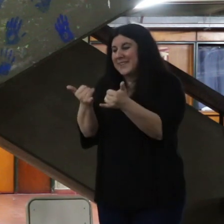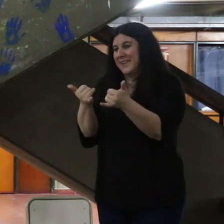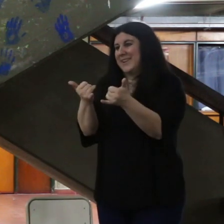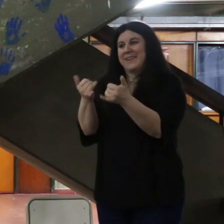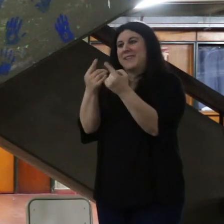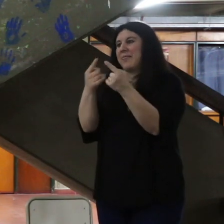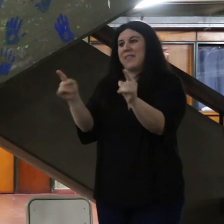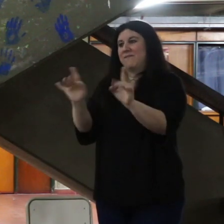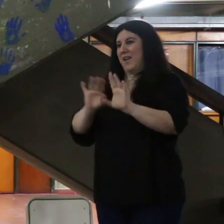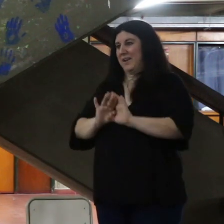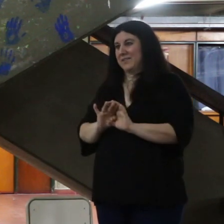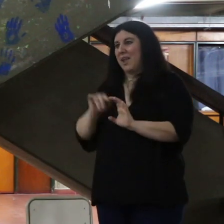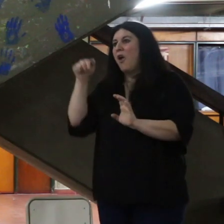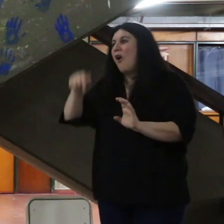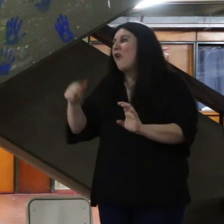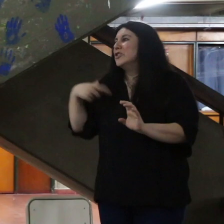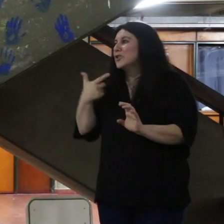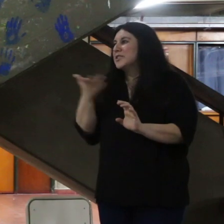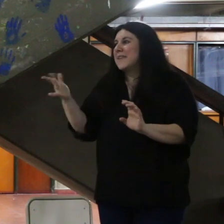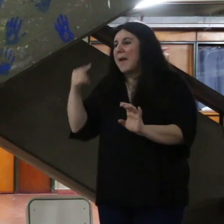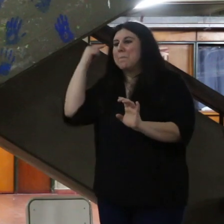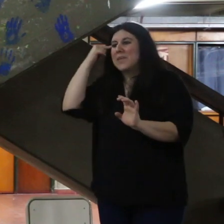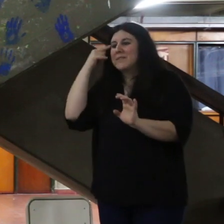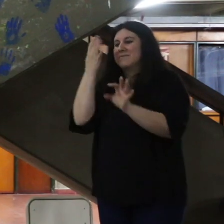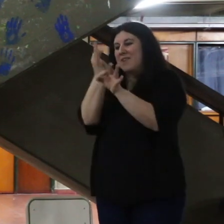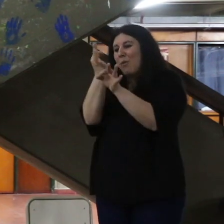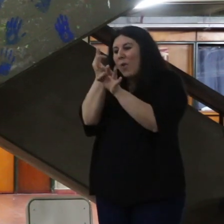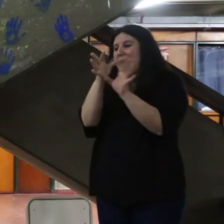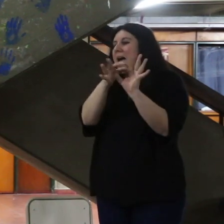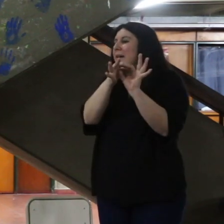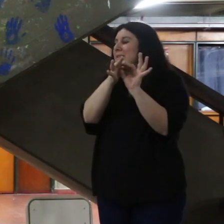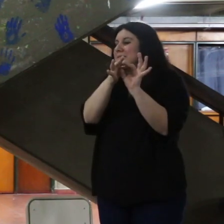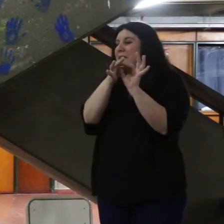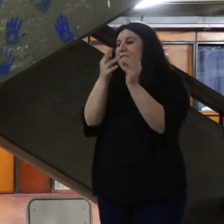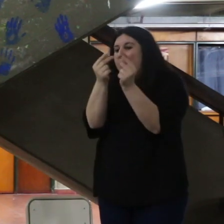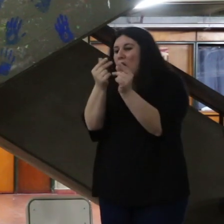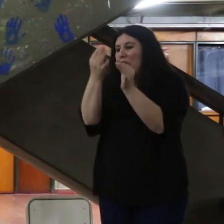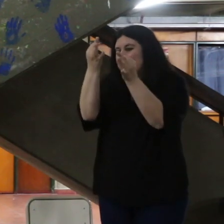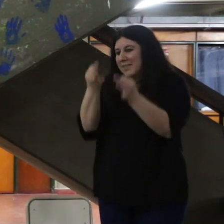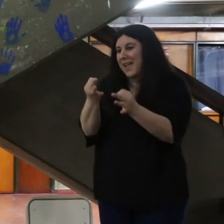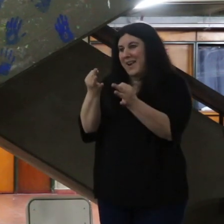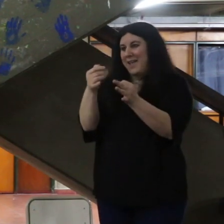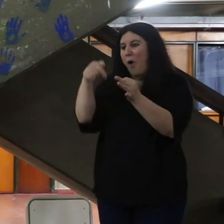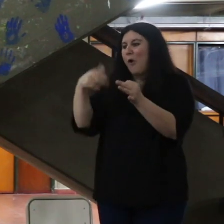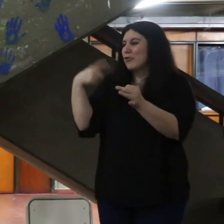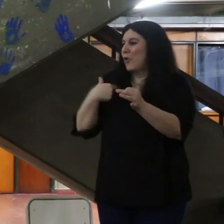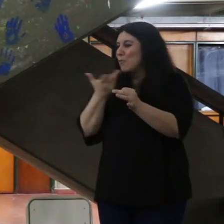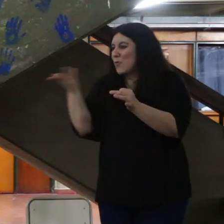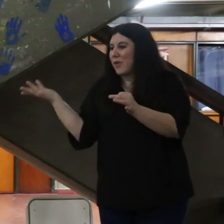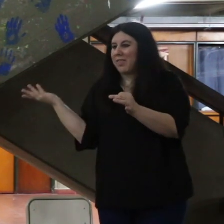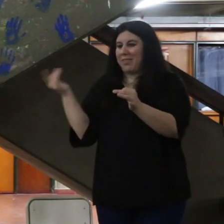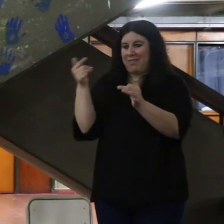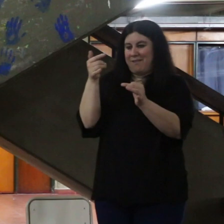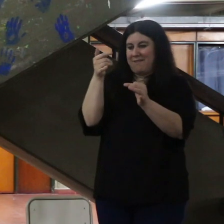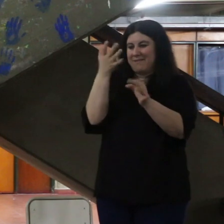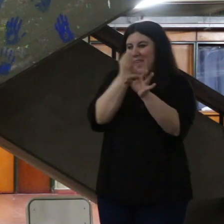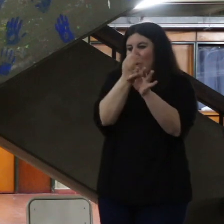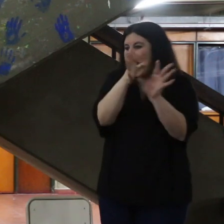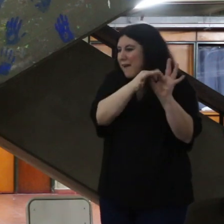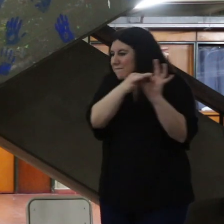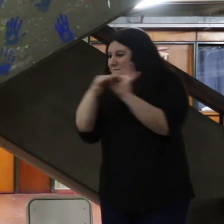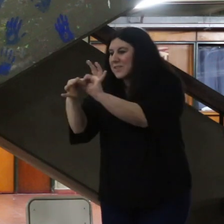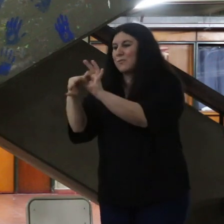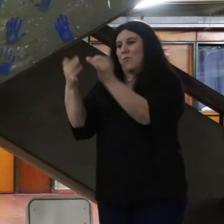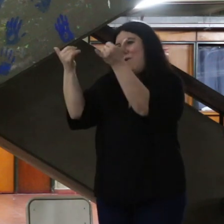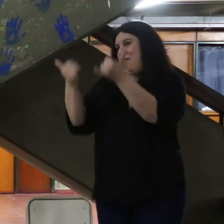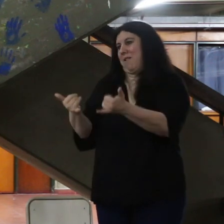comunidad. Hoy se reconstruyeron vínculos entre la escuela y la comunidad. No podemos dejar pasar